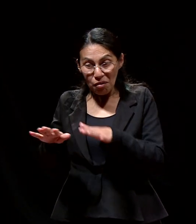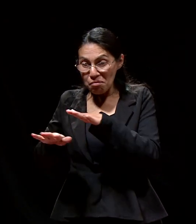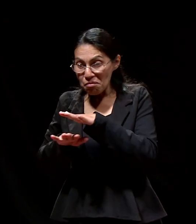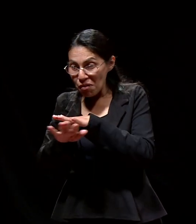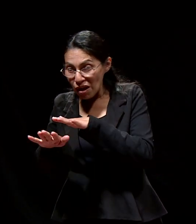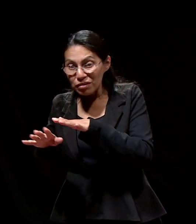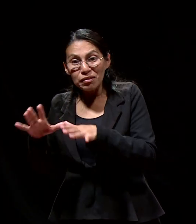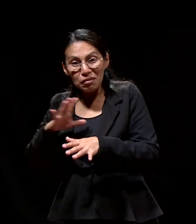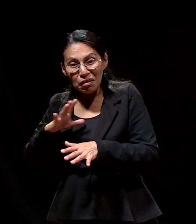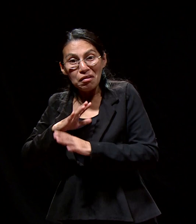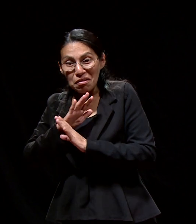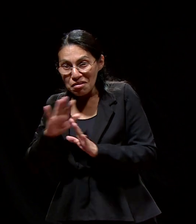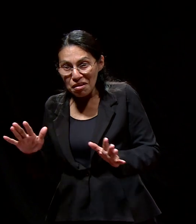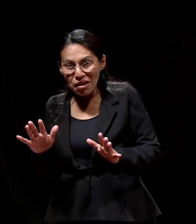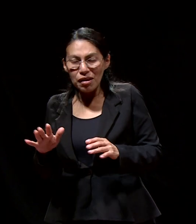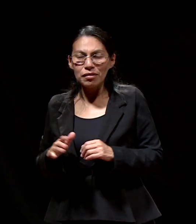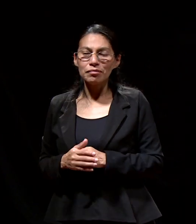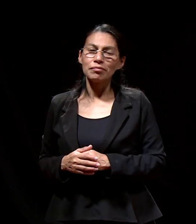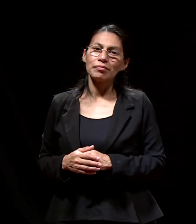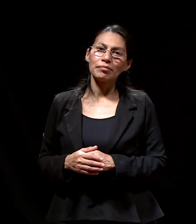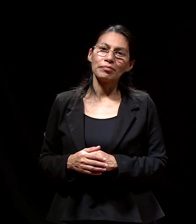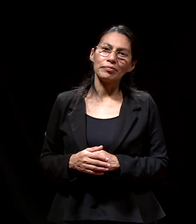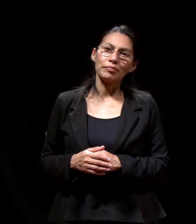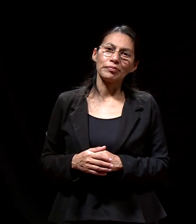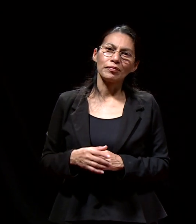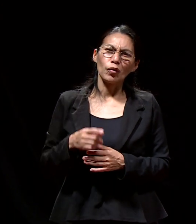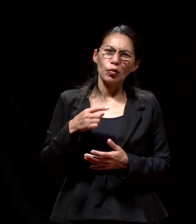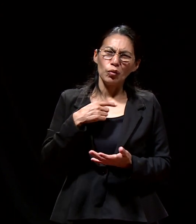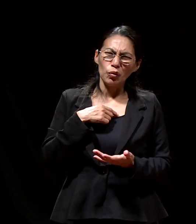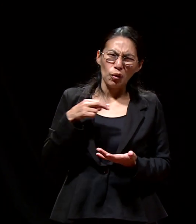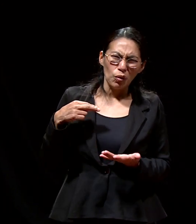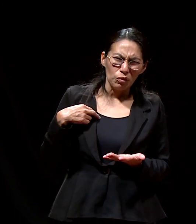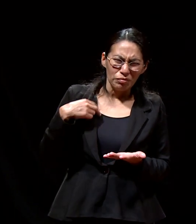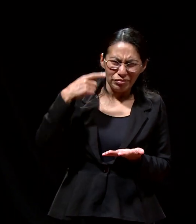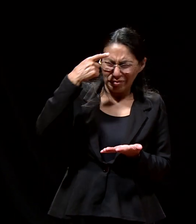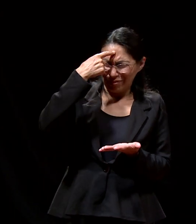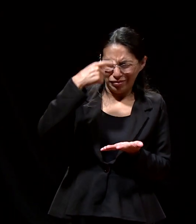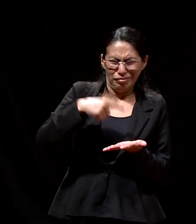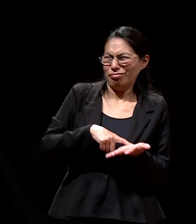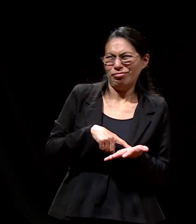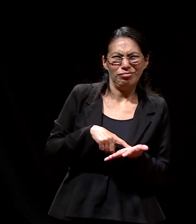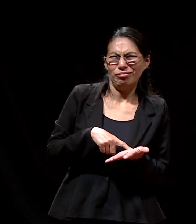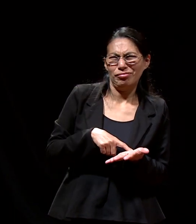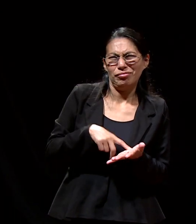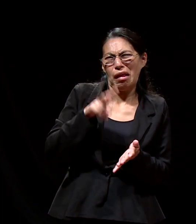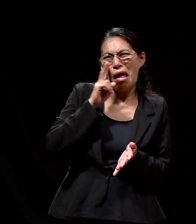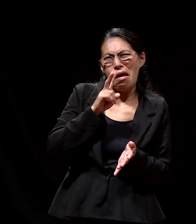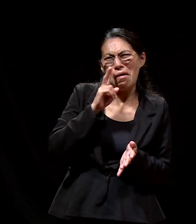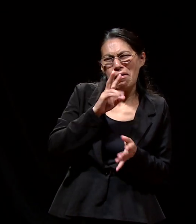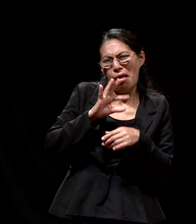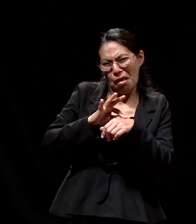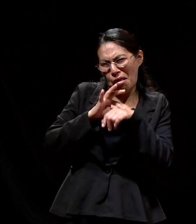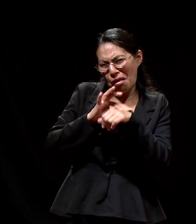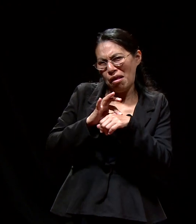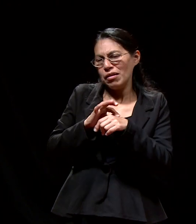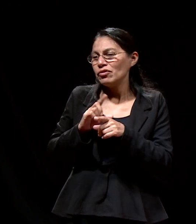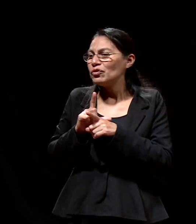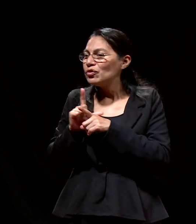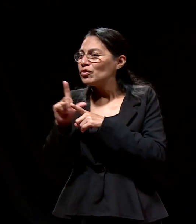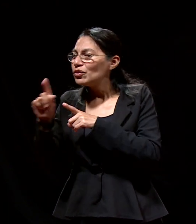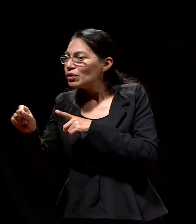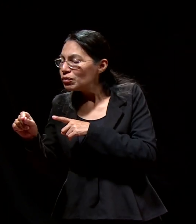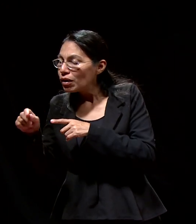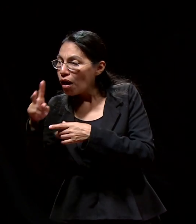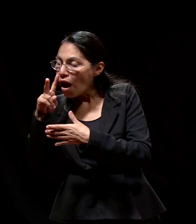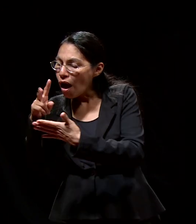una de vas entonces pues un poco increíble lo fuimos y cuando vimos si